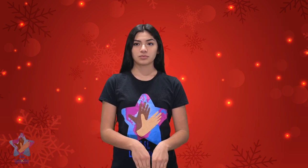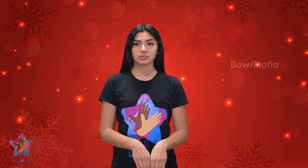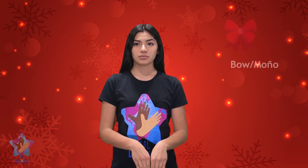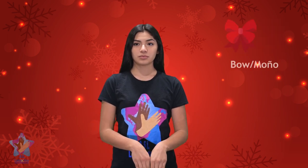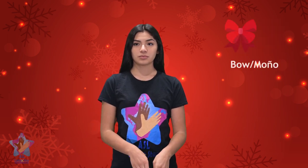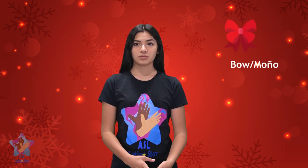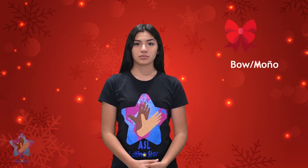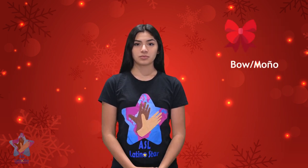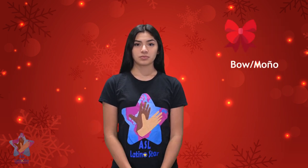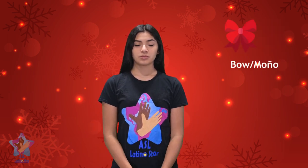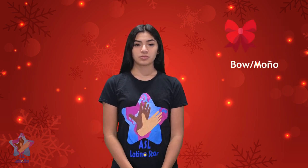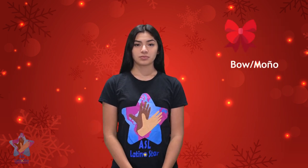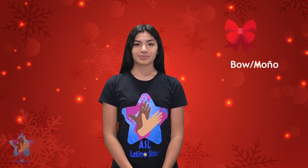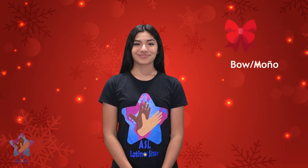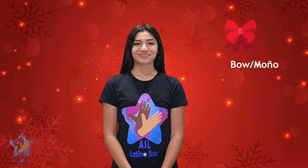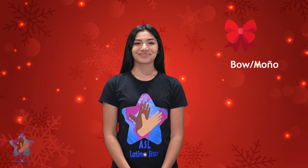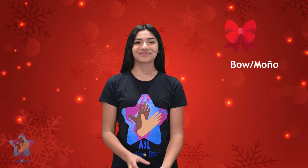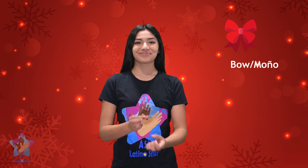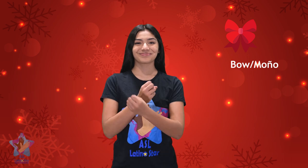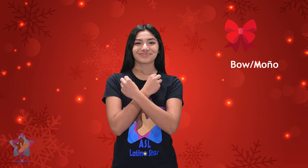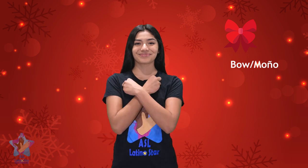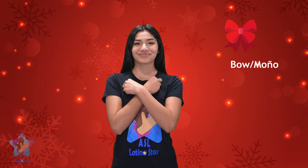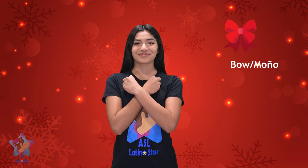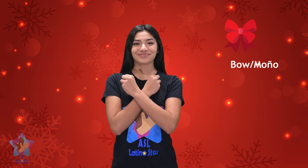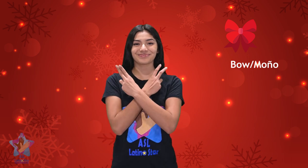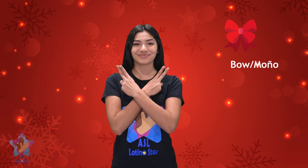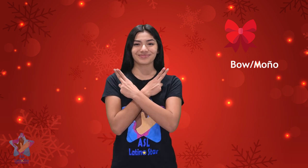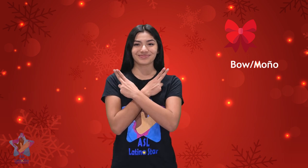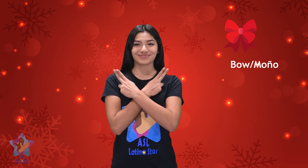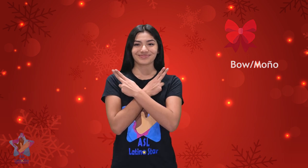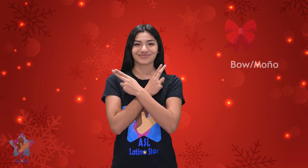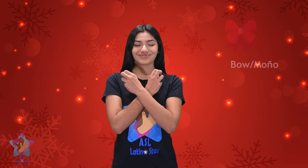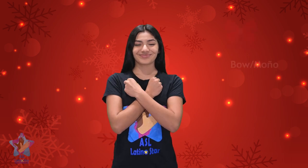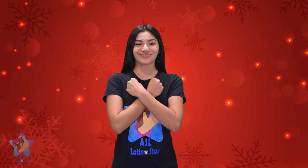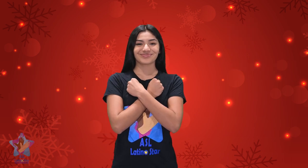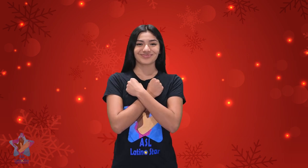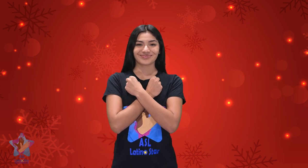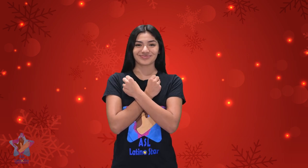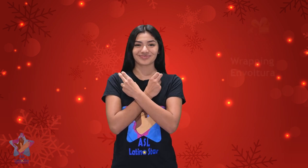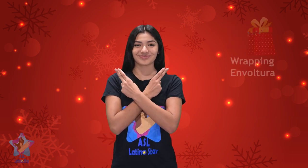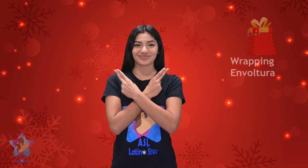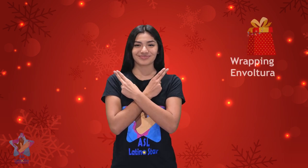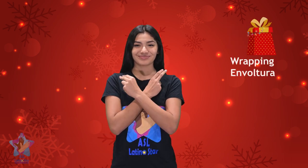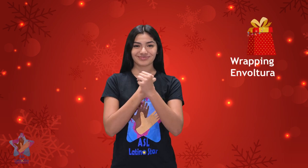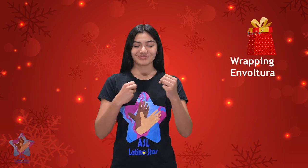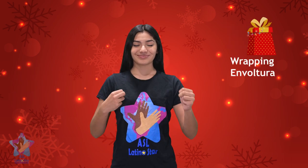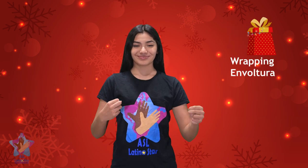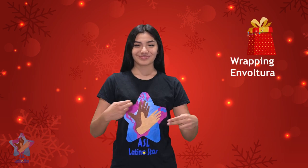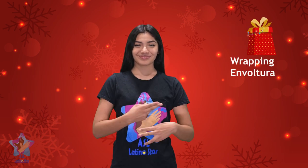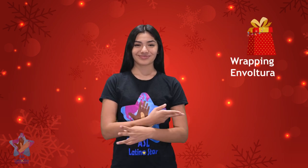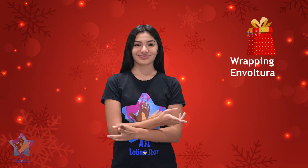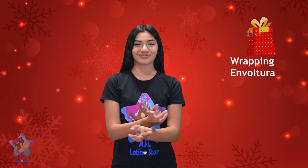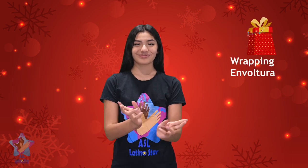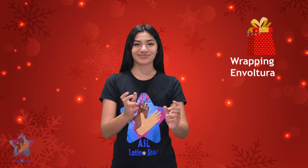Bo. Moños. Moños. Moños. Wrapping. Enredar.